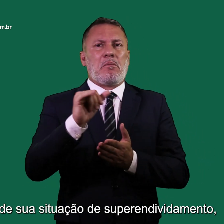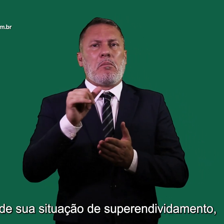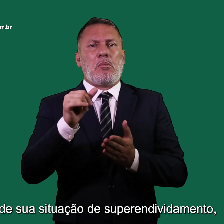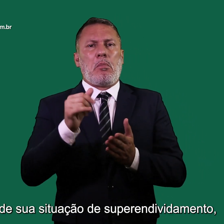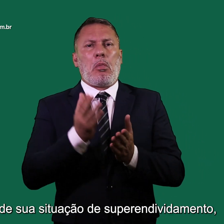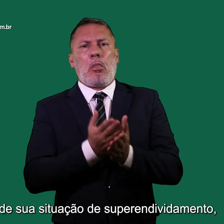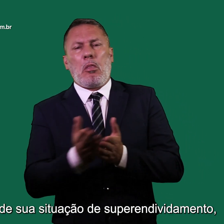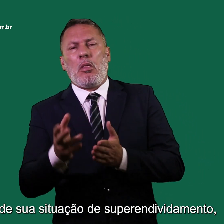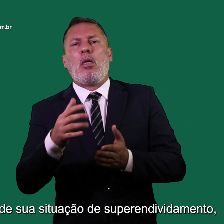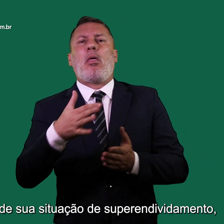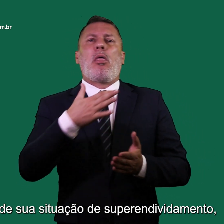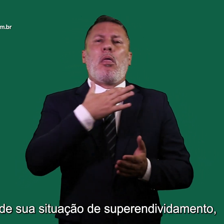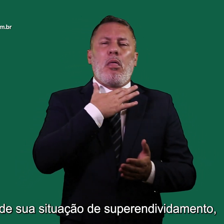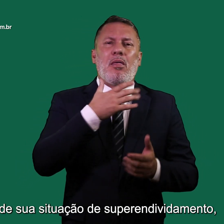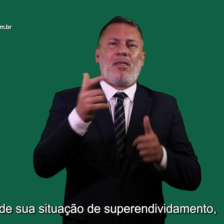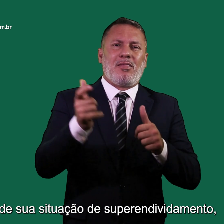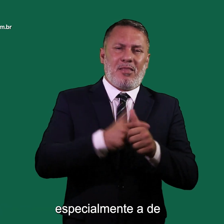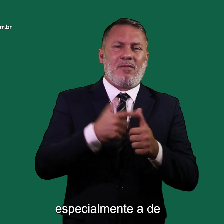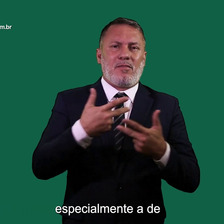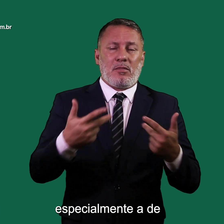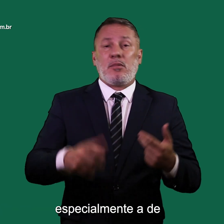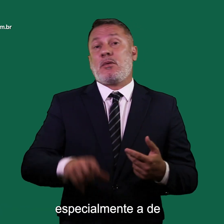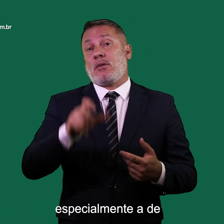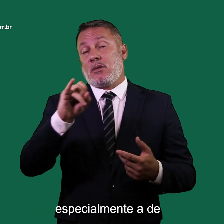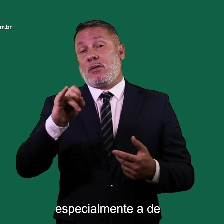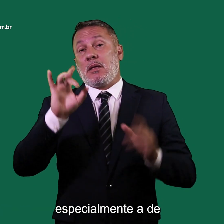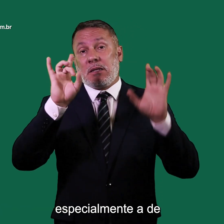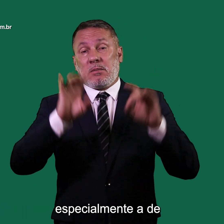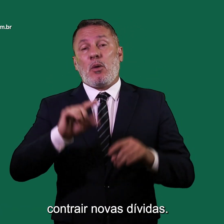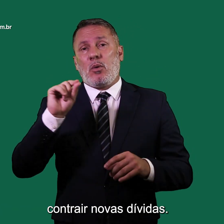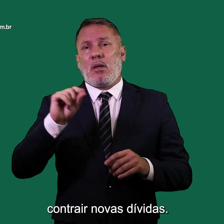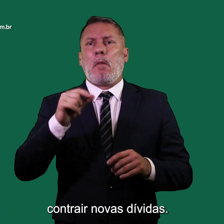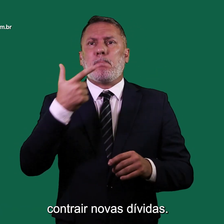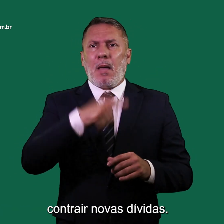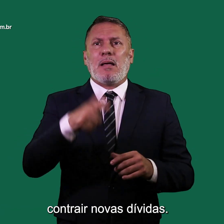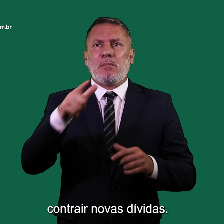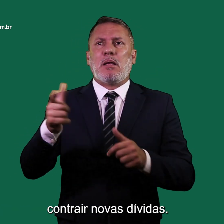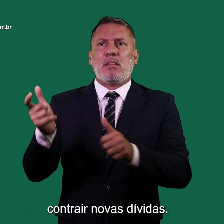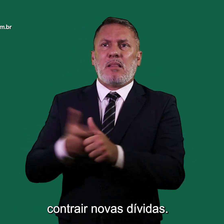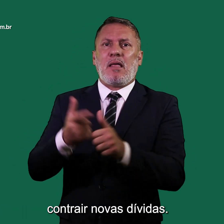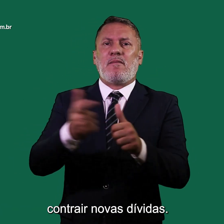situação de superendividamento, especialmente a de contrair novas dívidas.